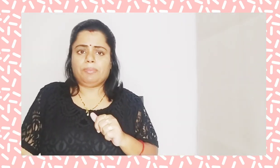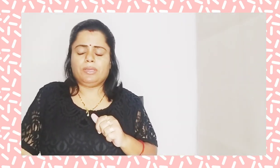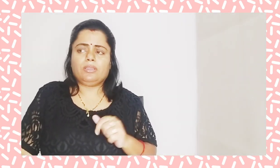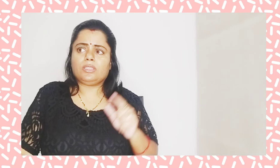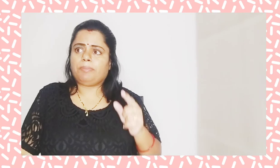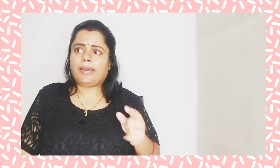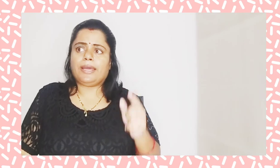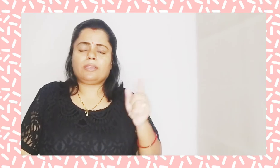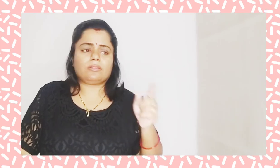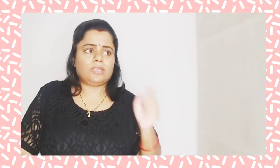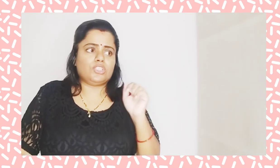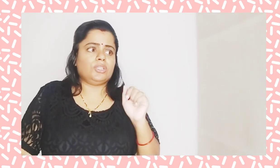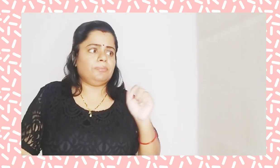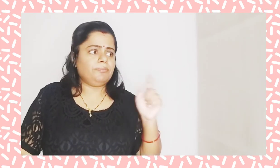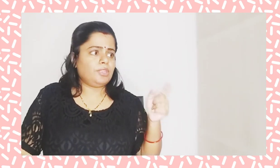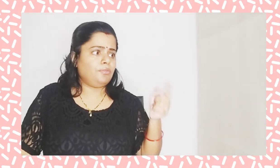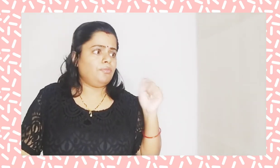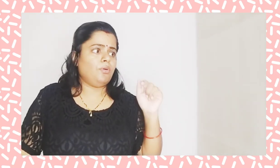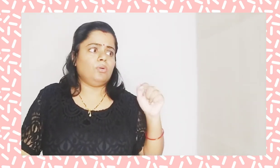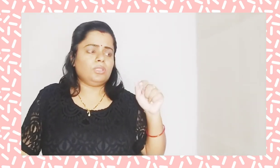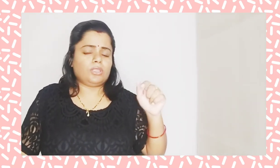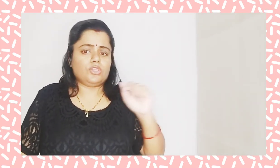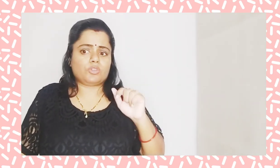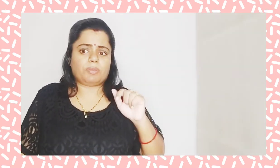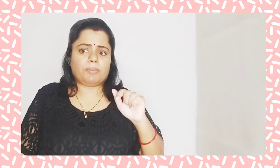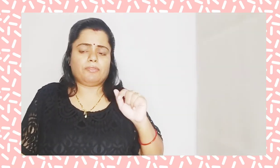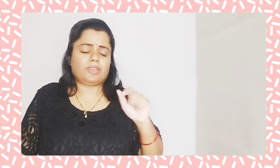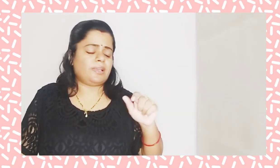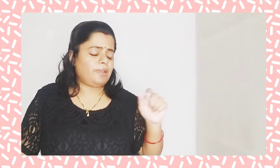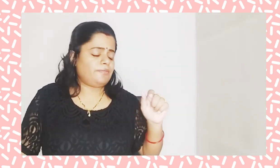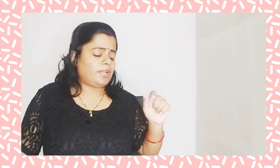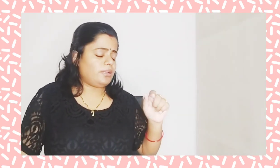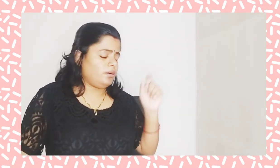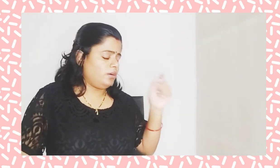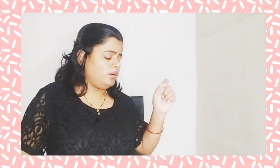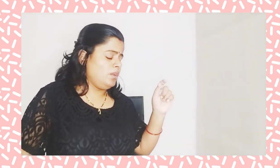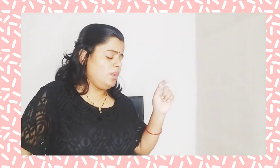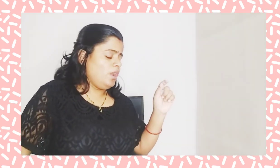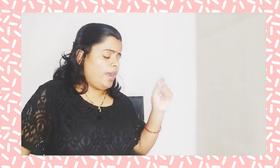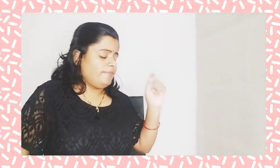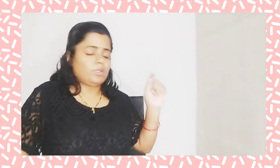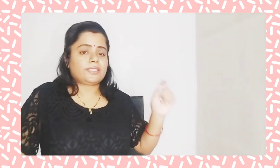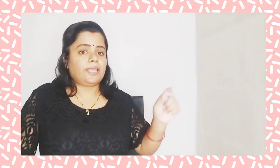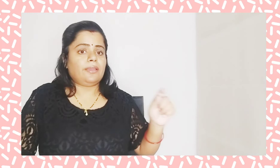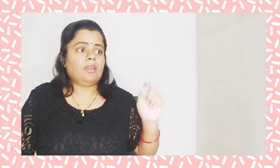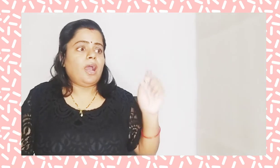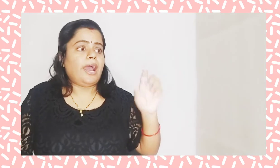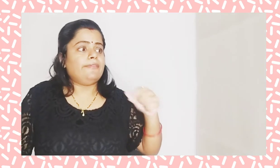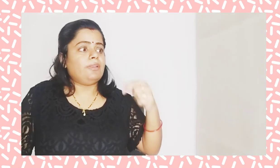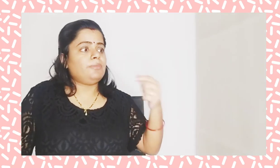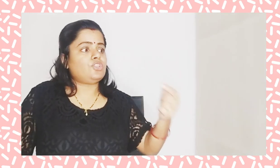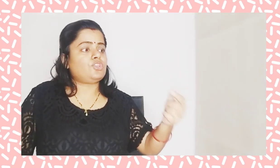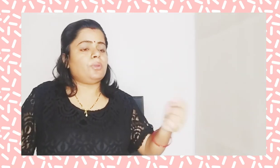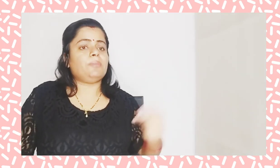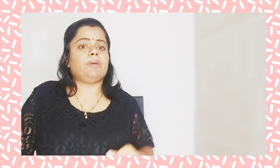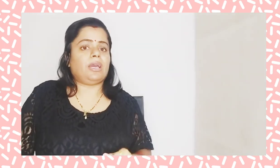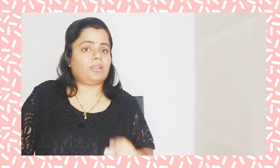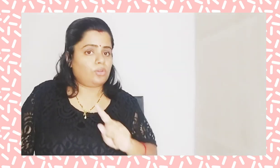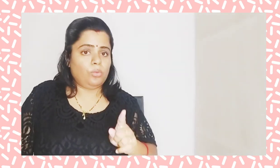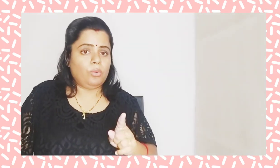द पार्क, द जिम, द फोन, द न्यूज़ पेपर. फॉर एग्जाम्पल, इफ आई विल नॉट से I will meet you in park. No,